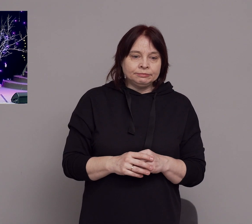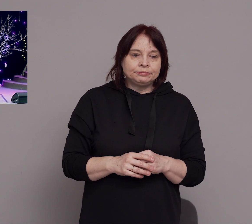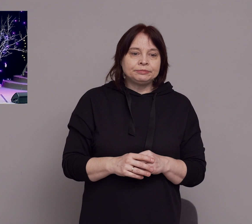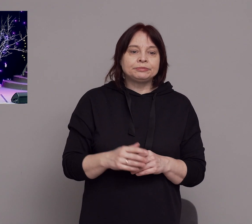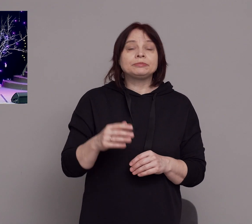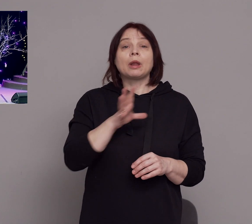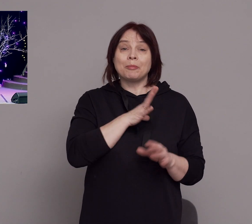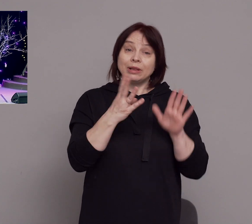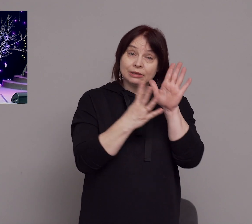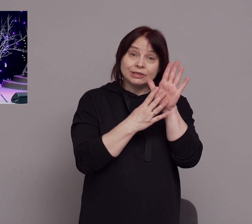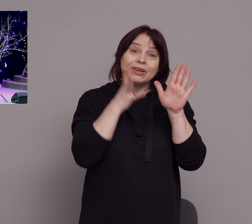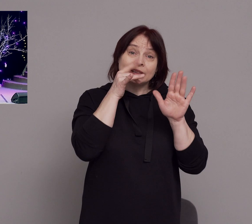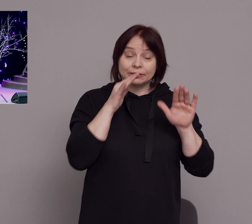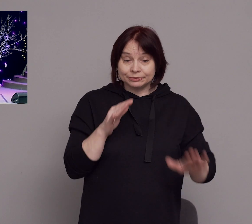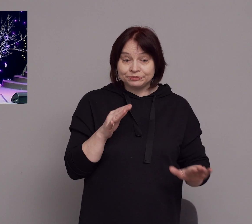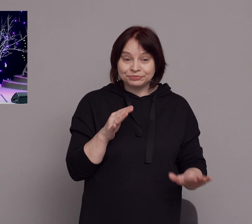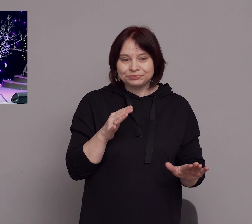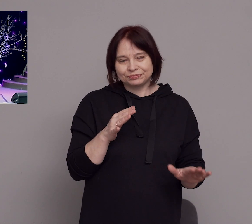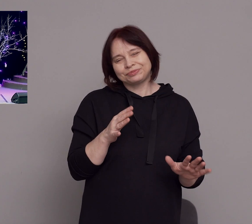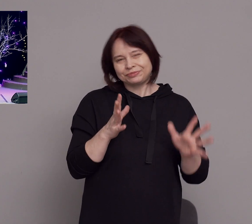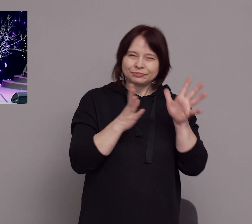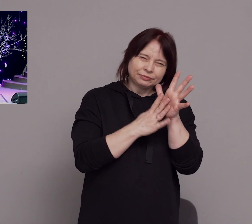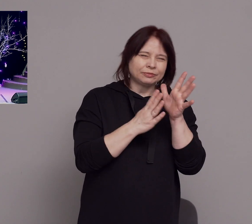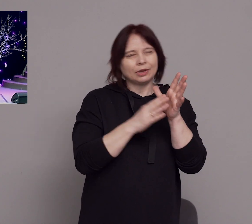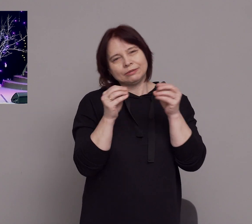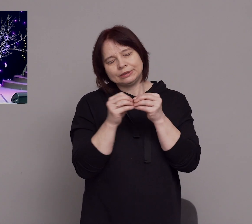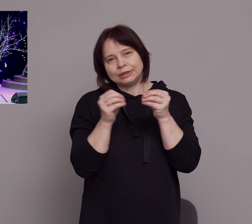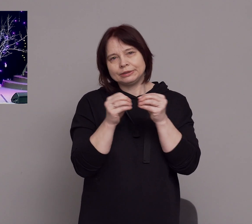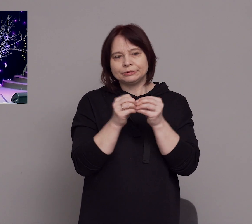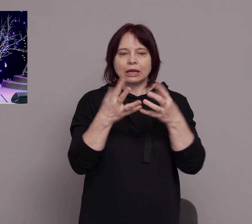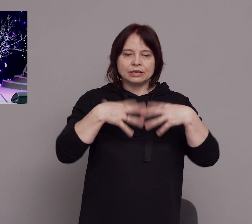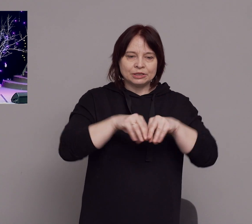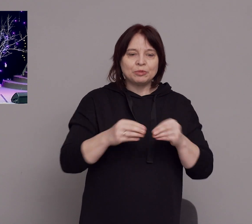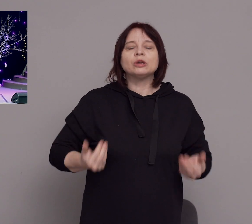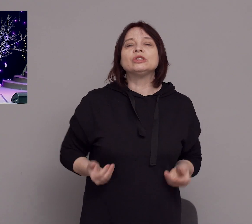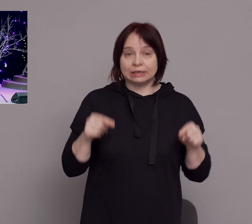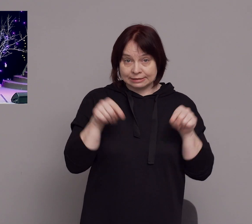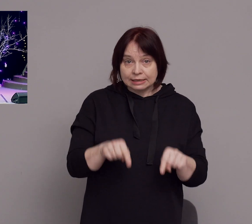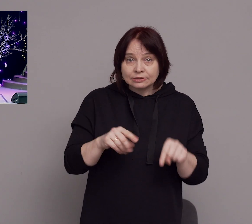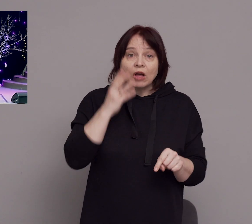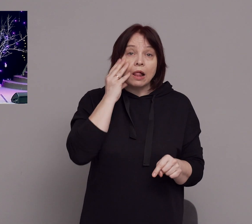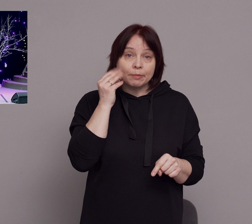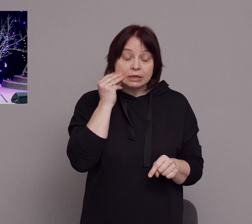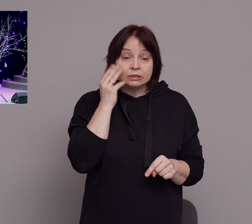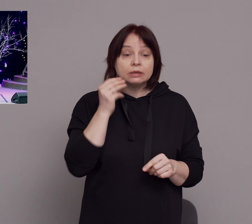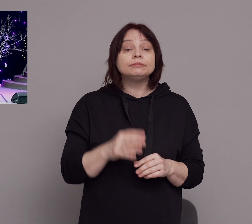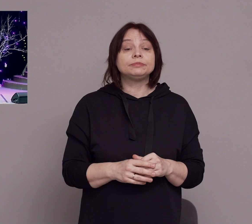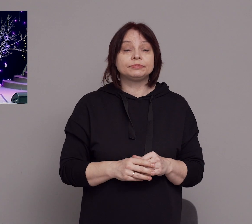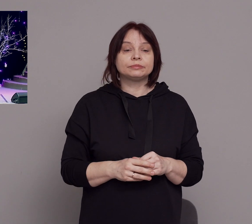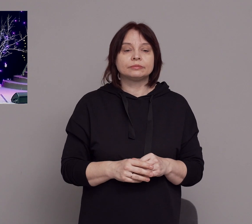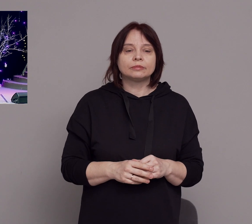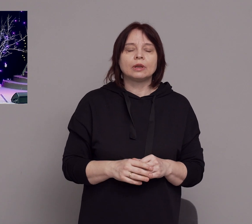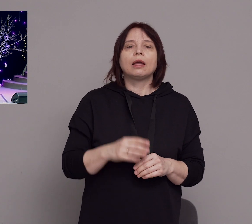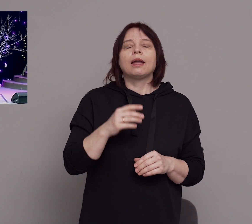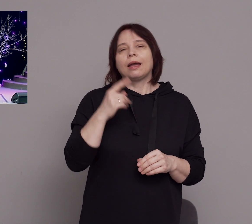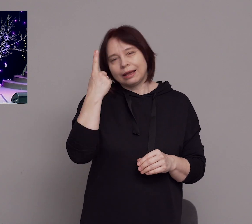мне было тогда 9 лет, около 9 или 10 лет, мы тогда нашей семьей еще жили в Алмате. И на один